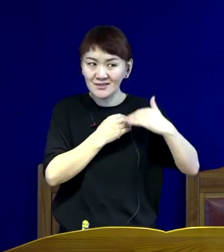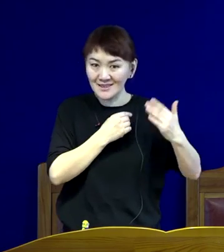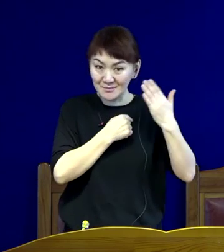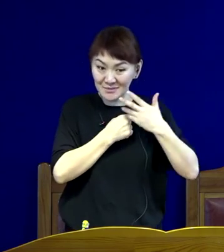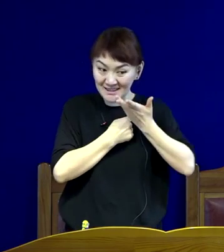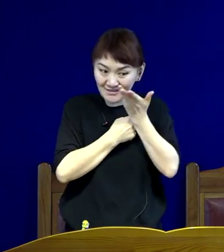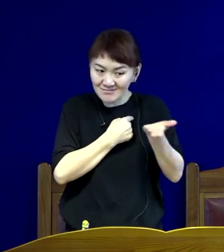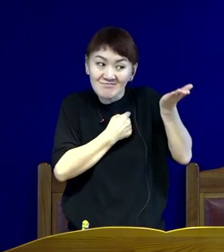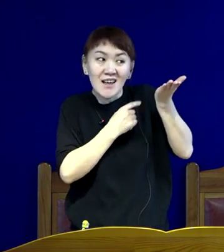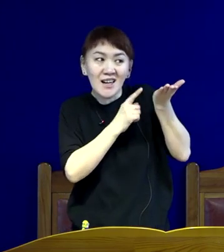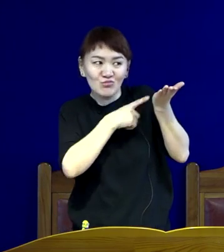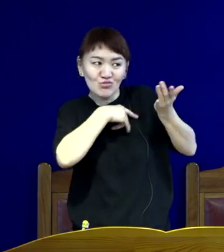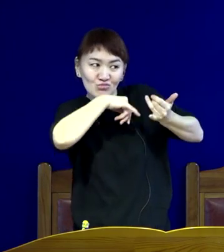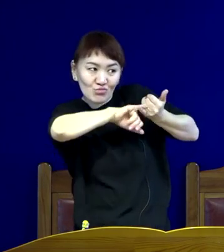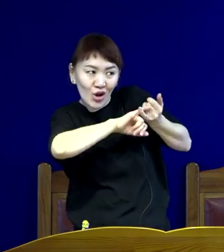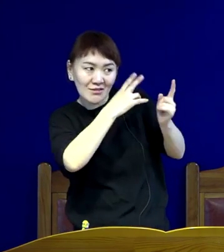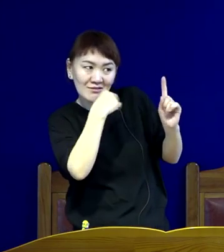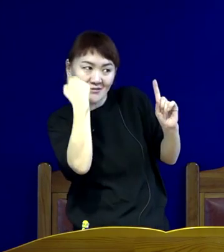санах ёстой.